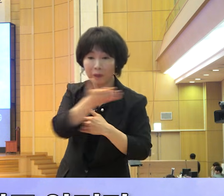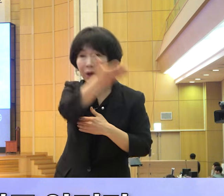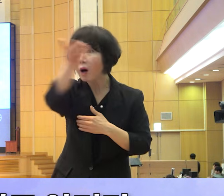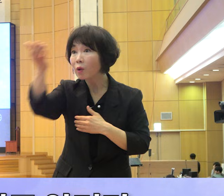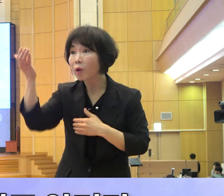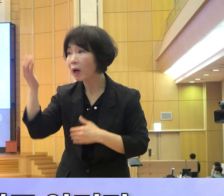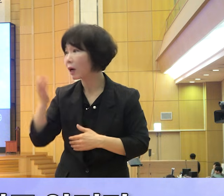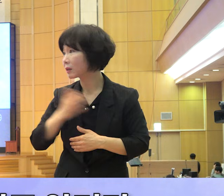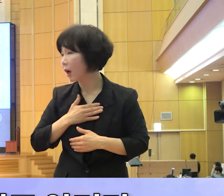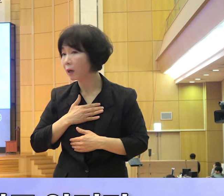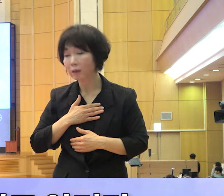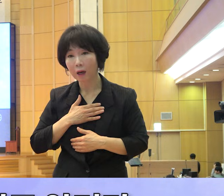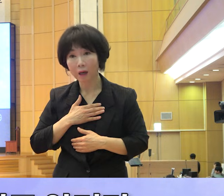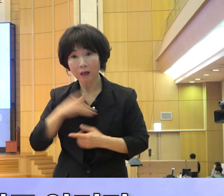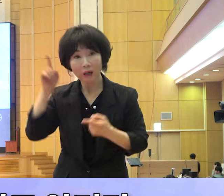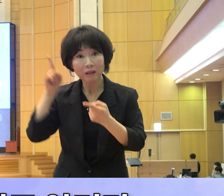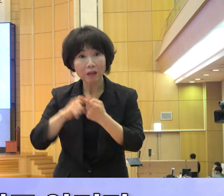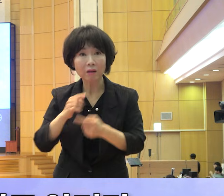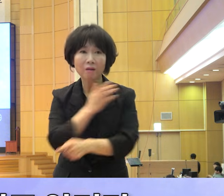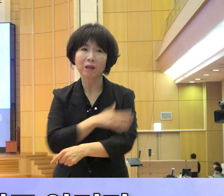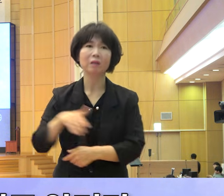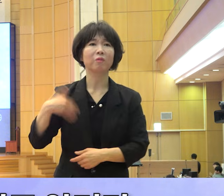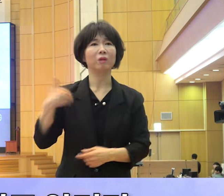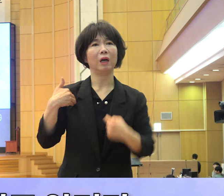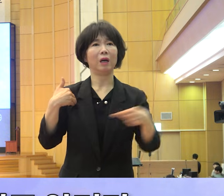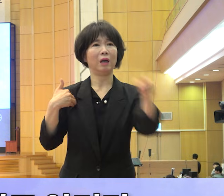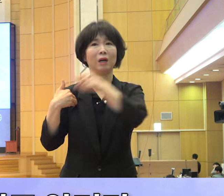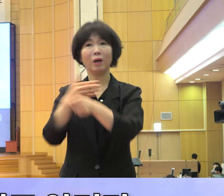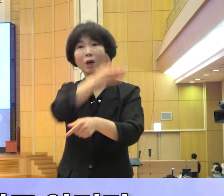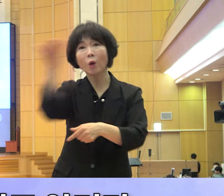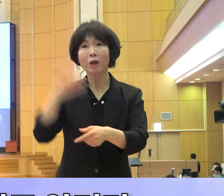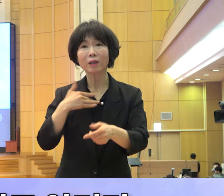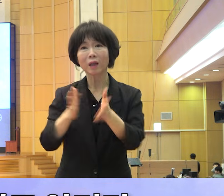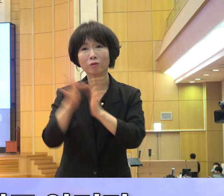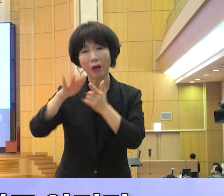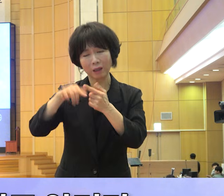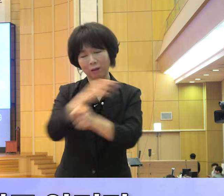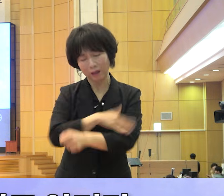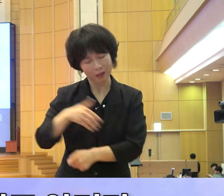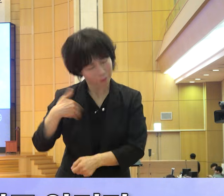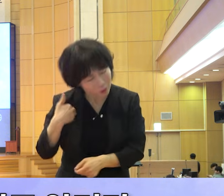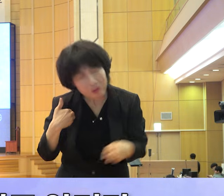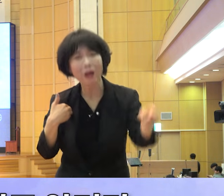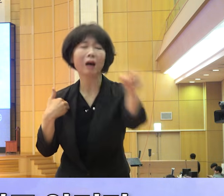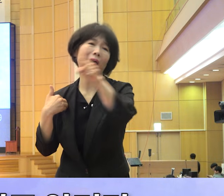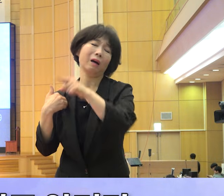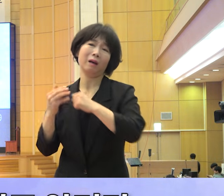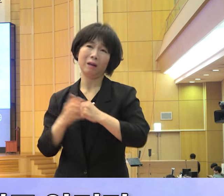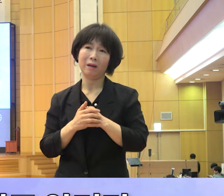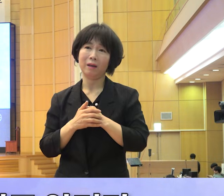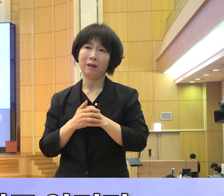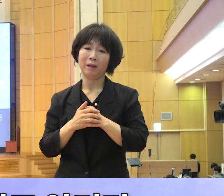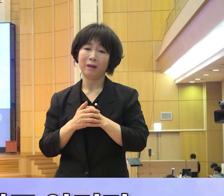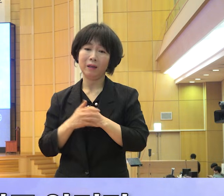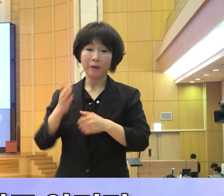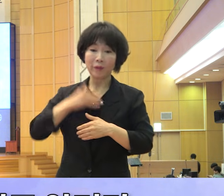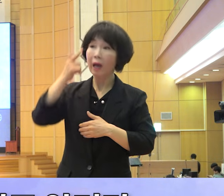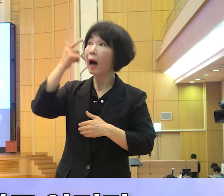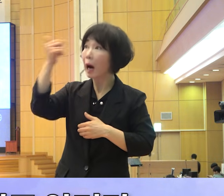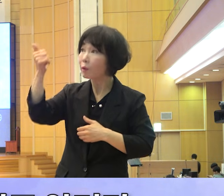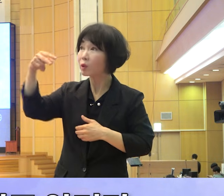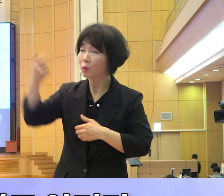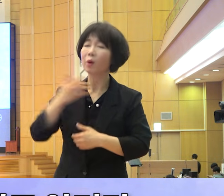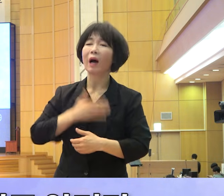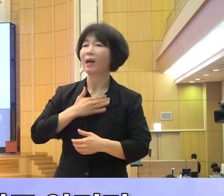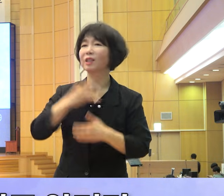너희는 나를 알지 못함으로, 예수에 대해서 모르다 보니까 내 아버지도